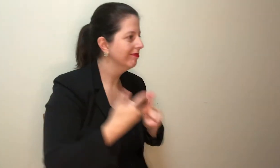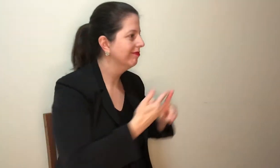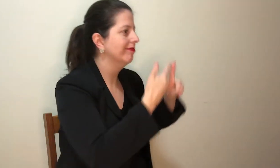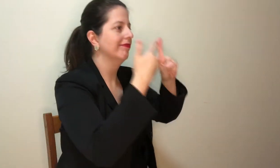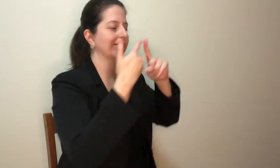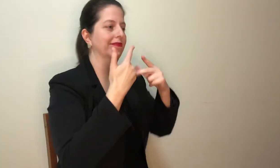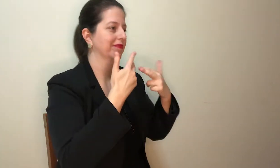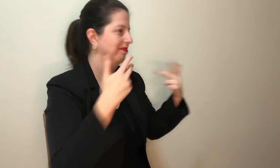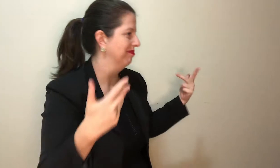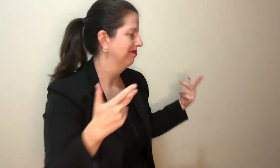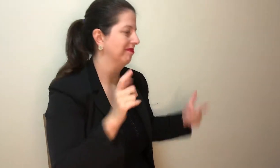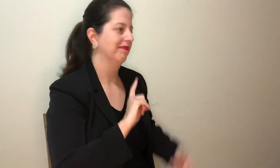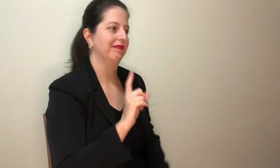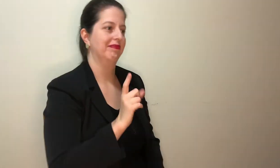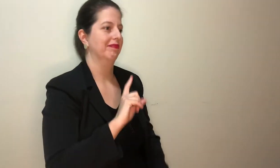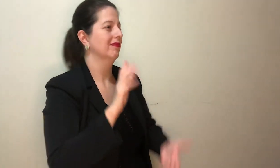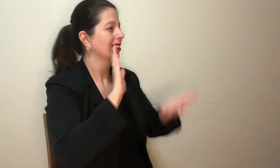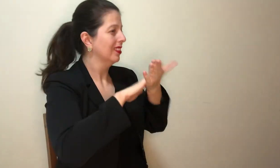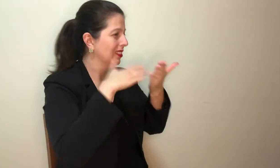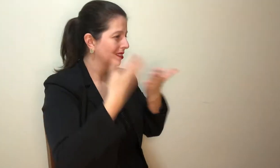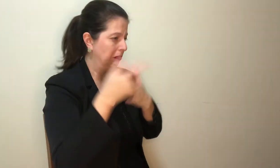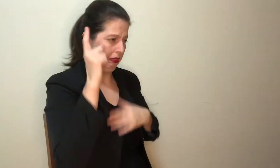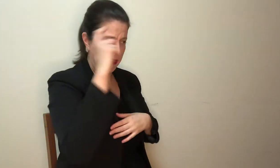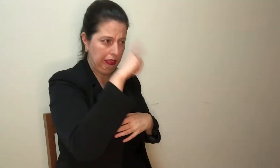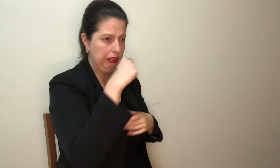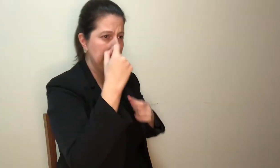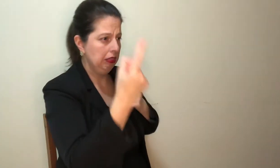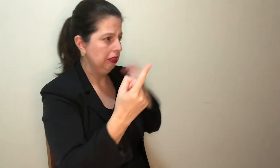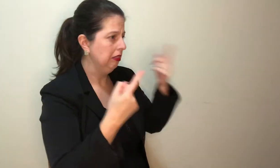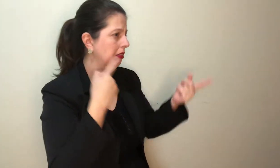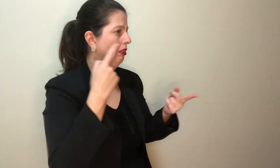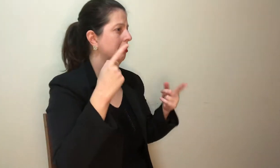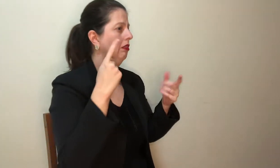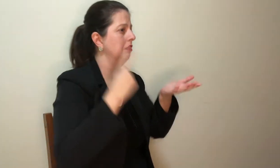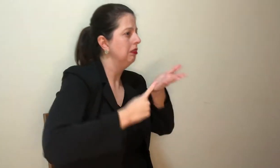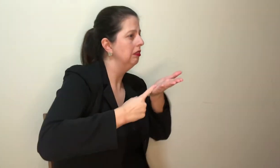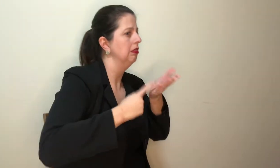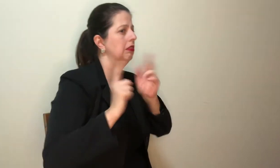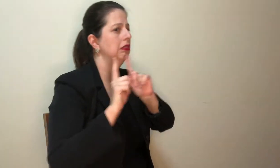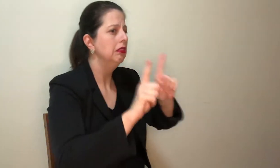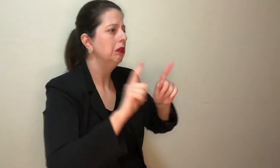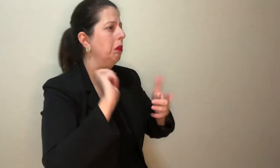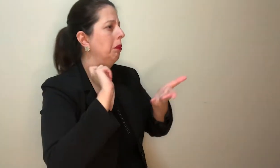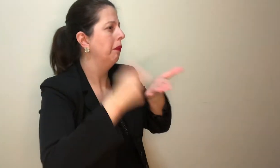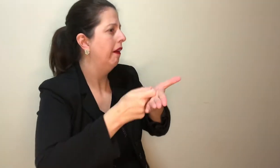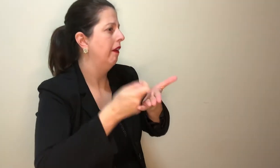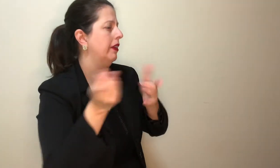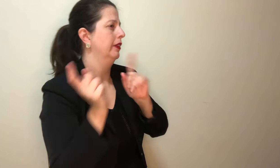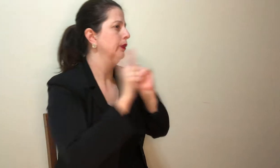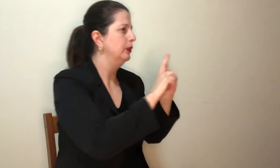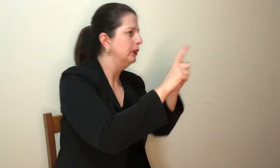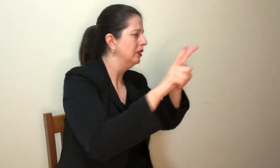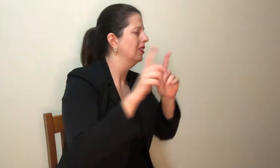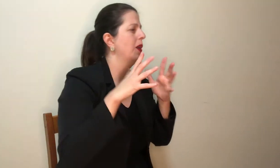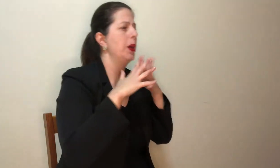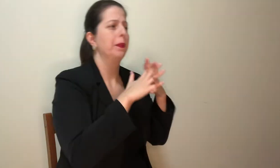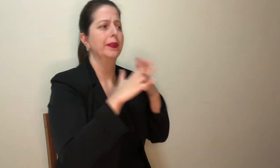intérpretes eram poucos. Então, quando a gente marcava para nos acompanhar, eles tinham poucos horários disponíveis.